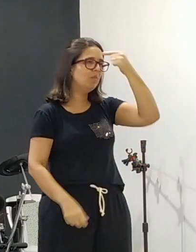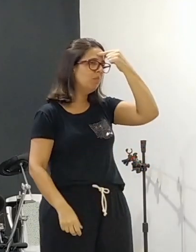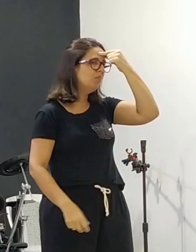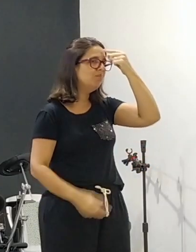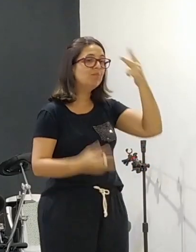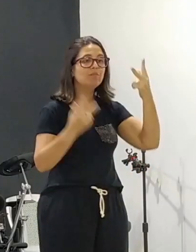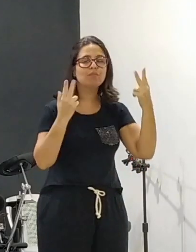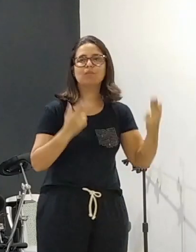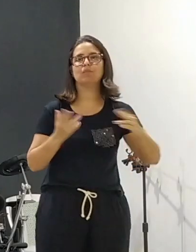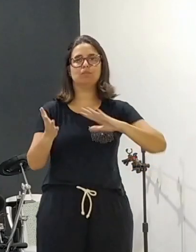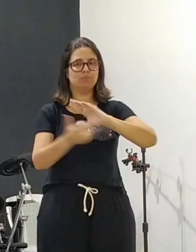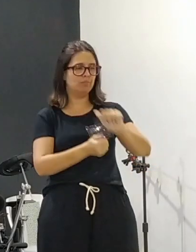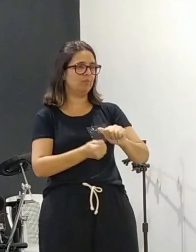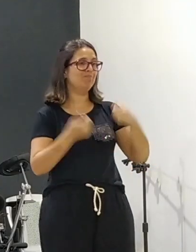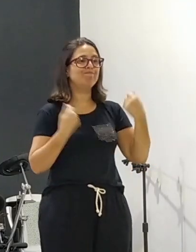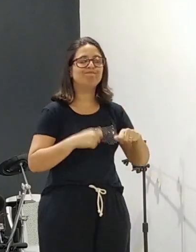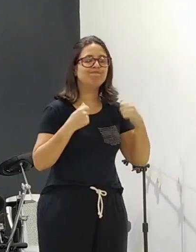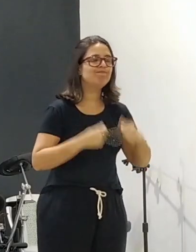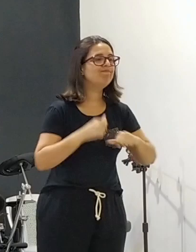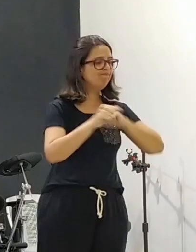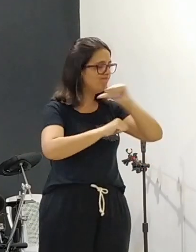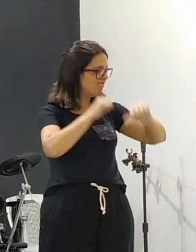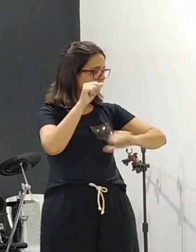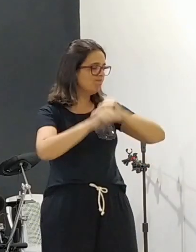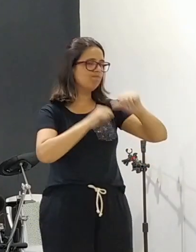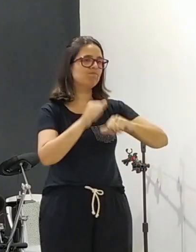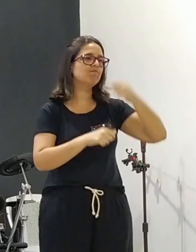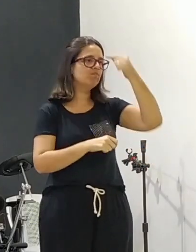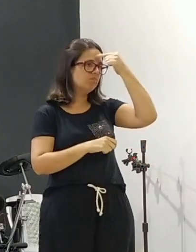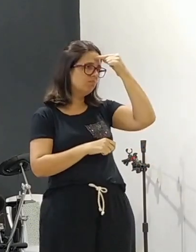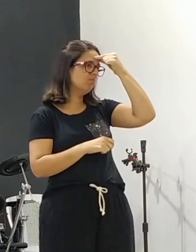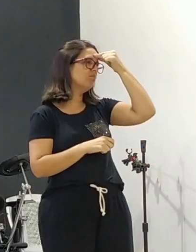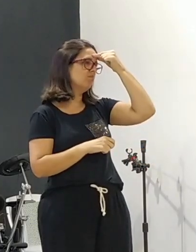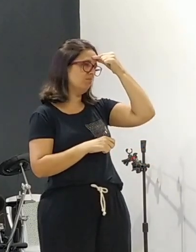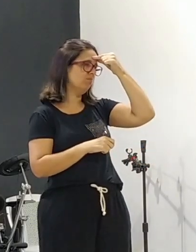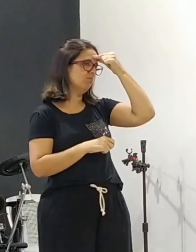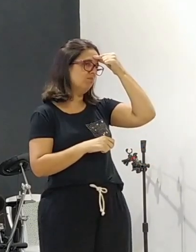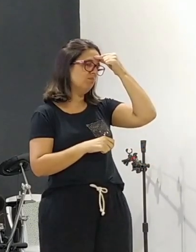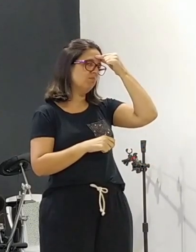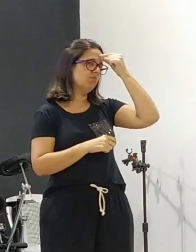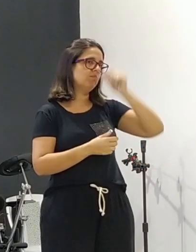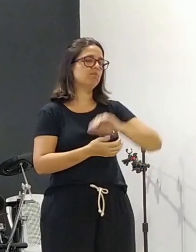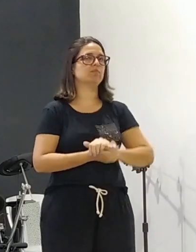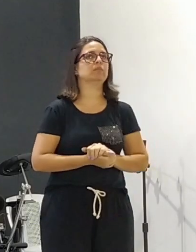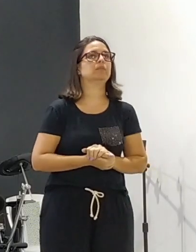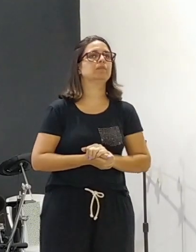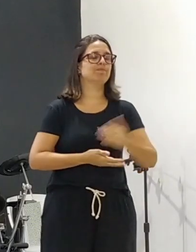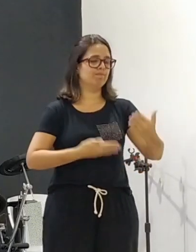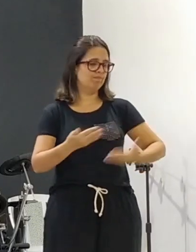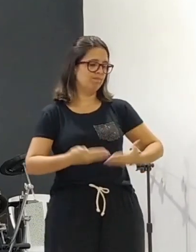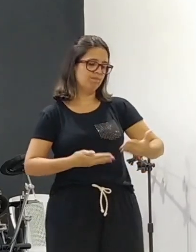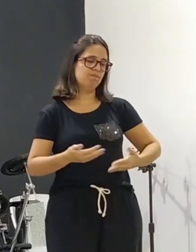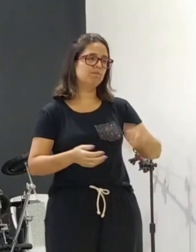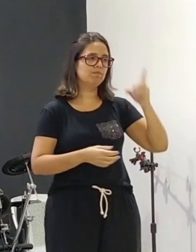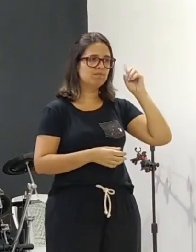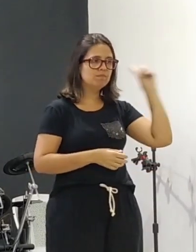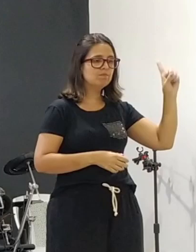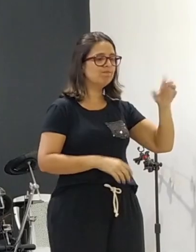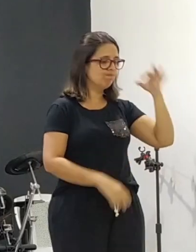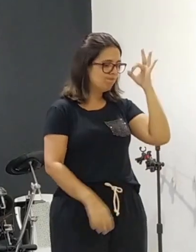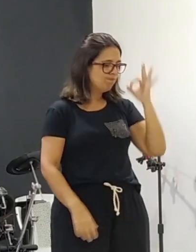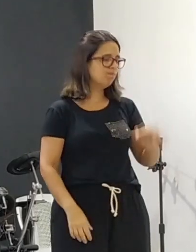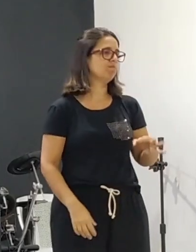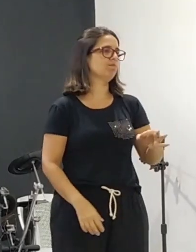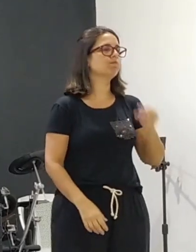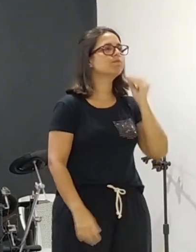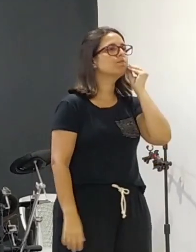nós precisamos de uma renovação de mente, uma transformação de mente, para podermos servir a Deus de forma adequada,